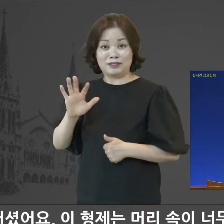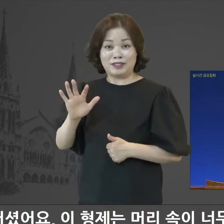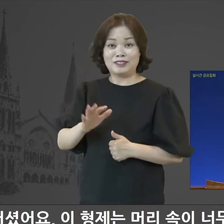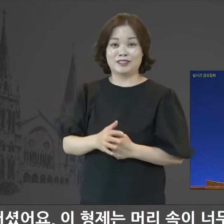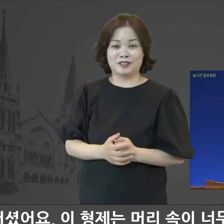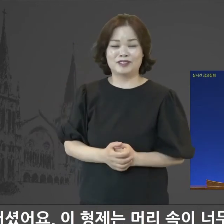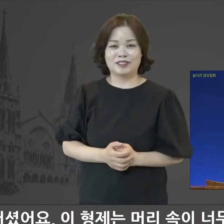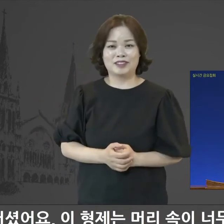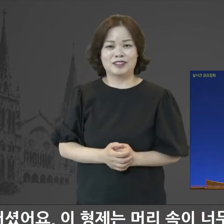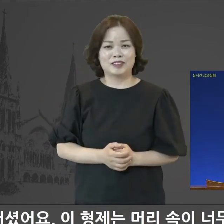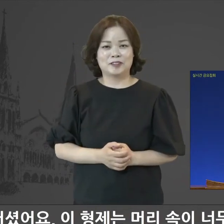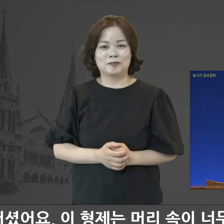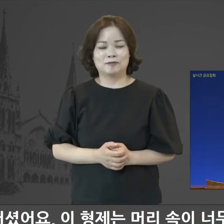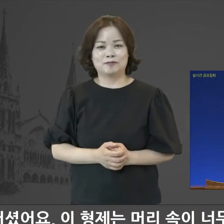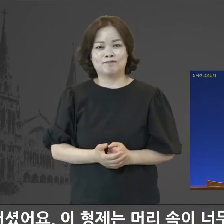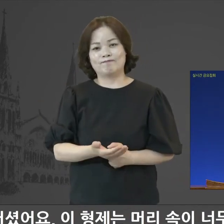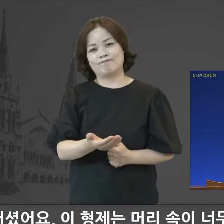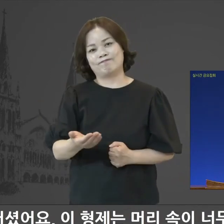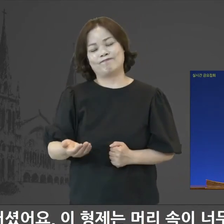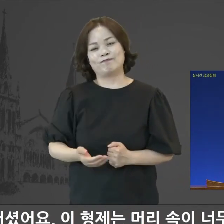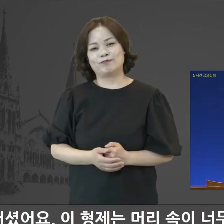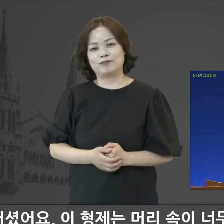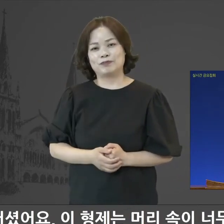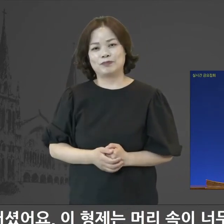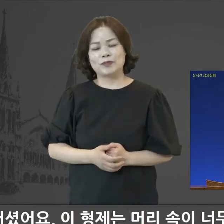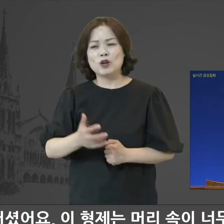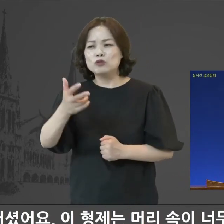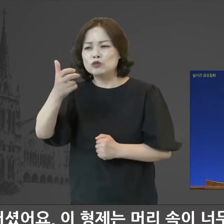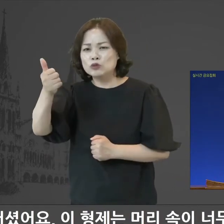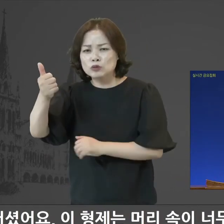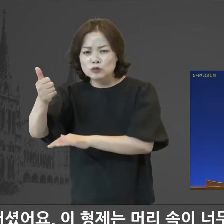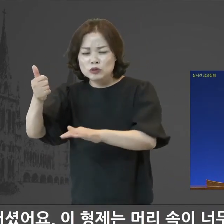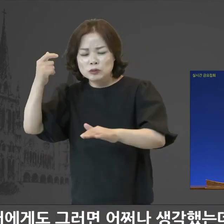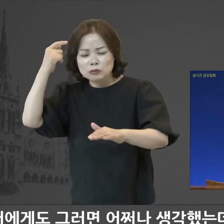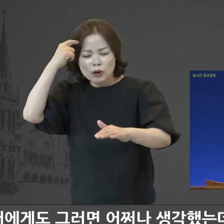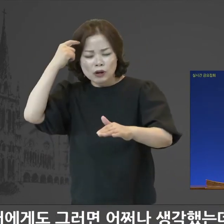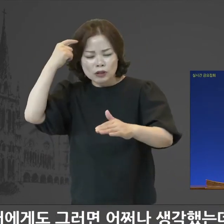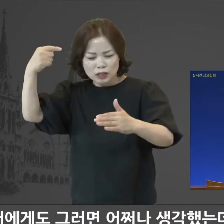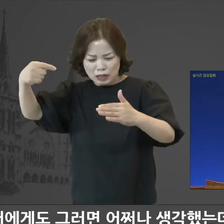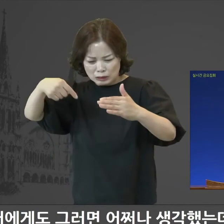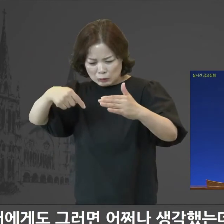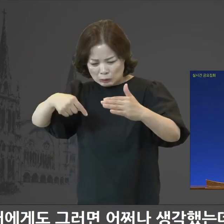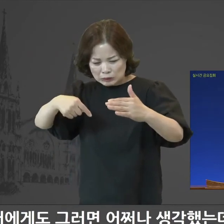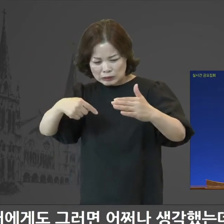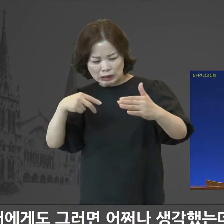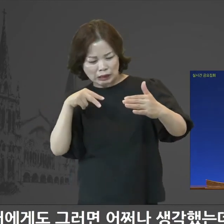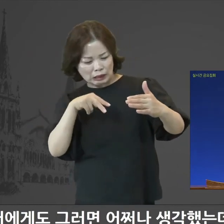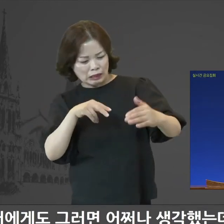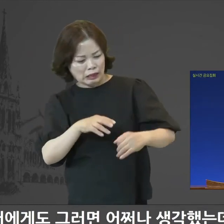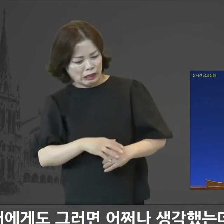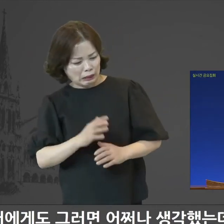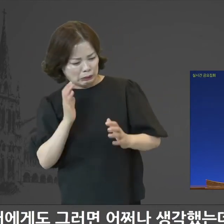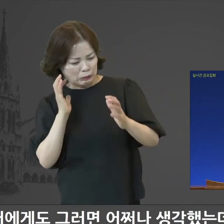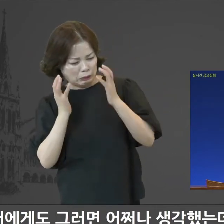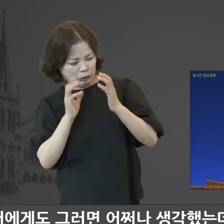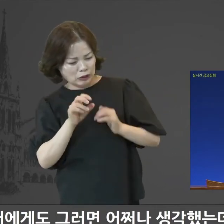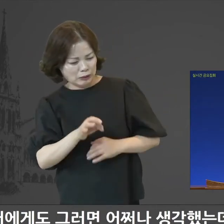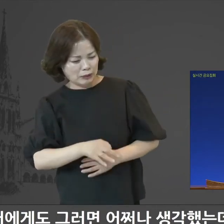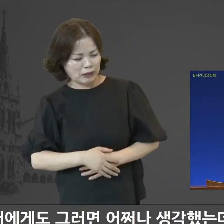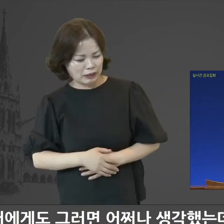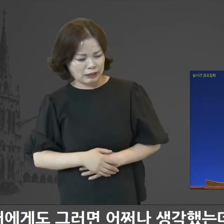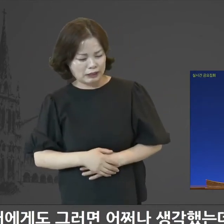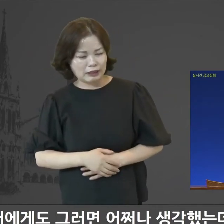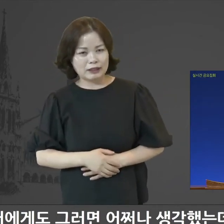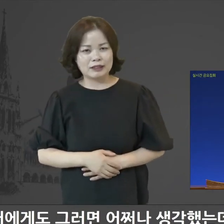그러시더라고요. 여러분, 주님이 우리 이렇게 머릿속 보면 너 참 복잡하다, 혹시 그러시지 않을까요?